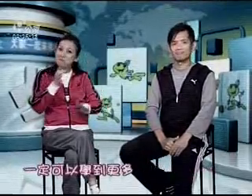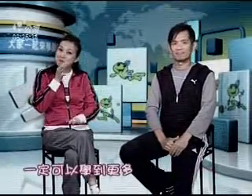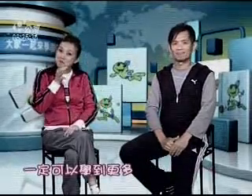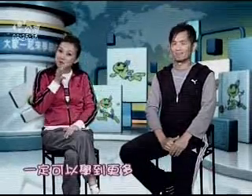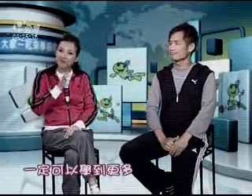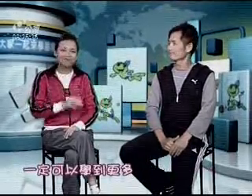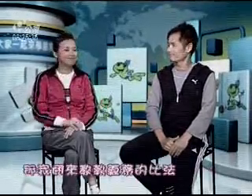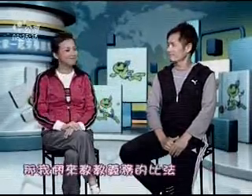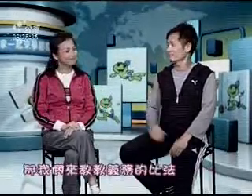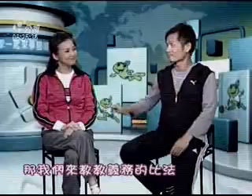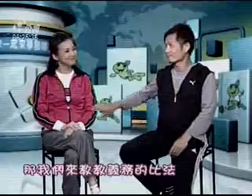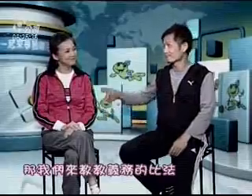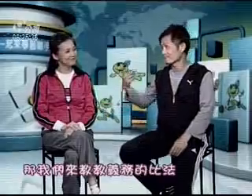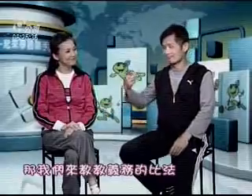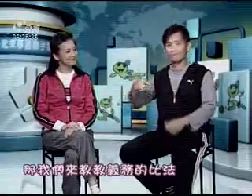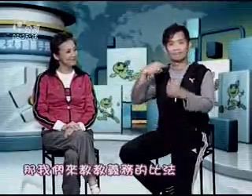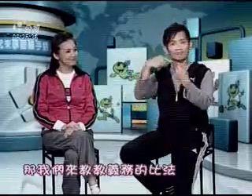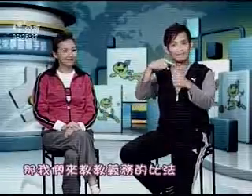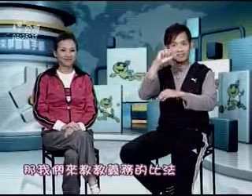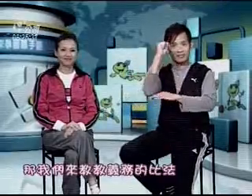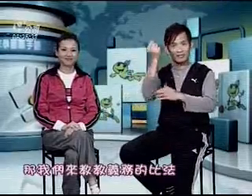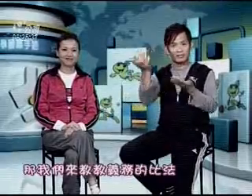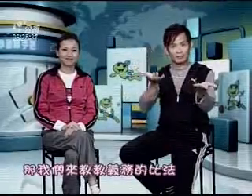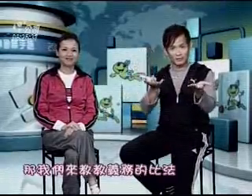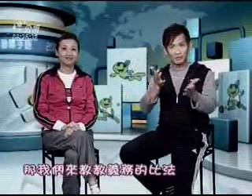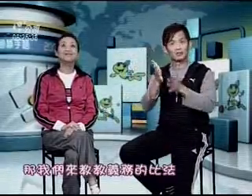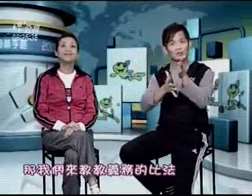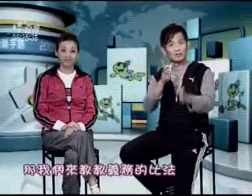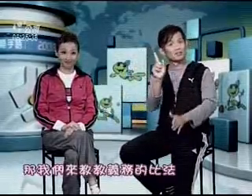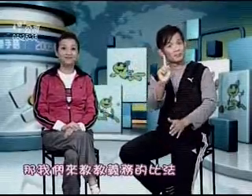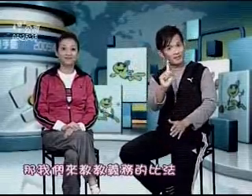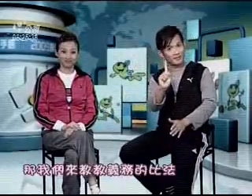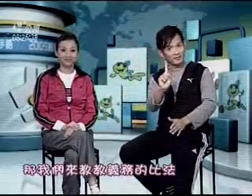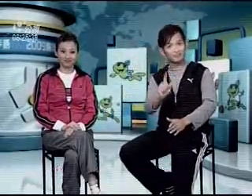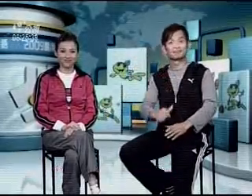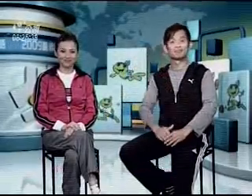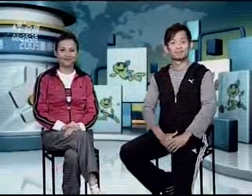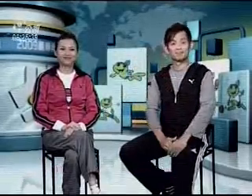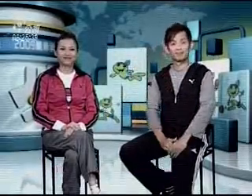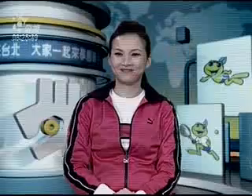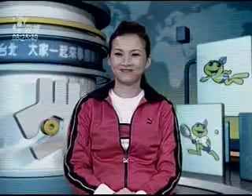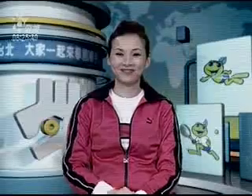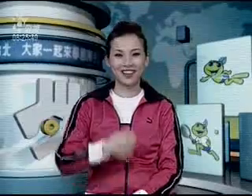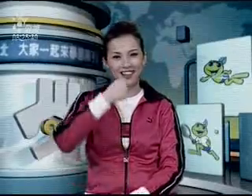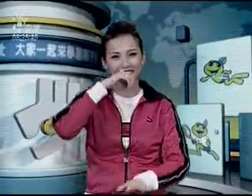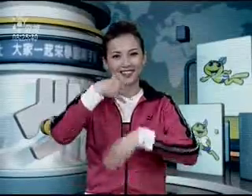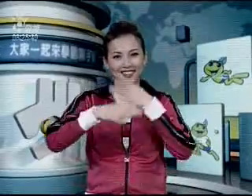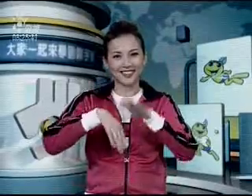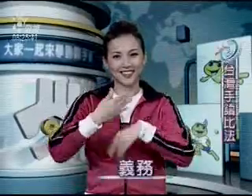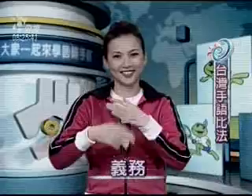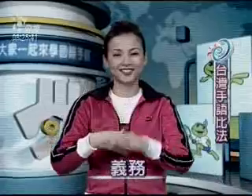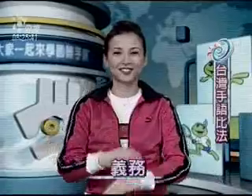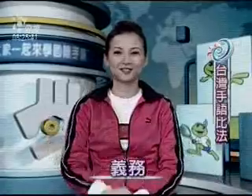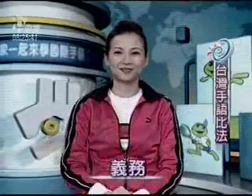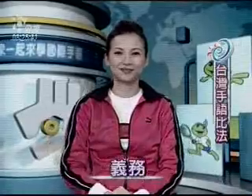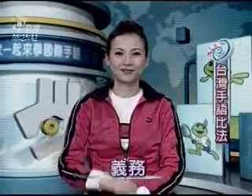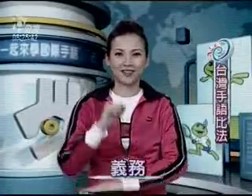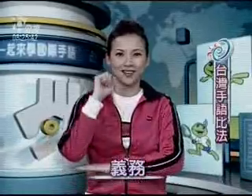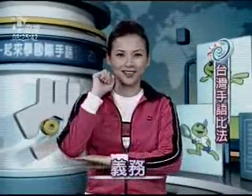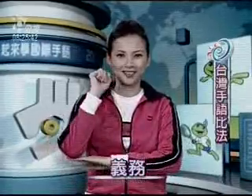多。 嗯，哎，那我们来教教义务的笔法。 嗯，台湾手语的笔法，